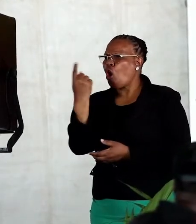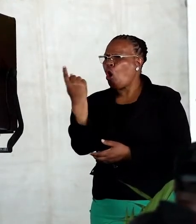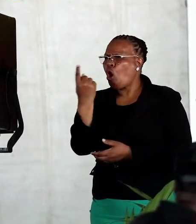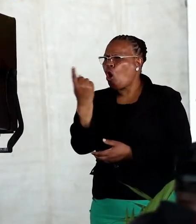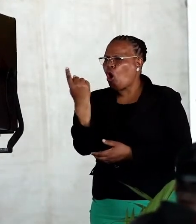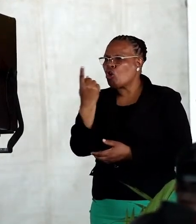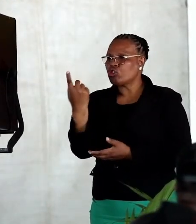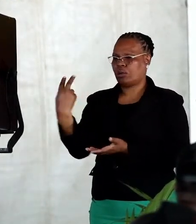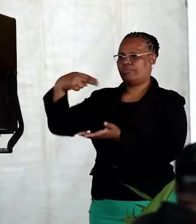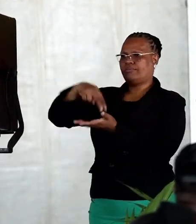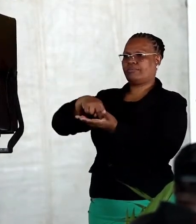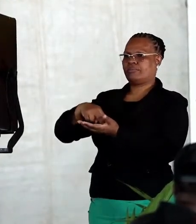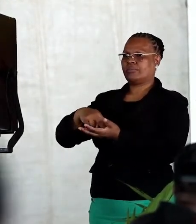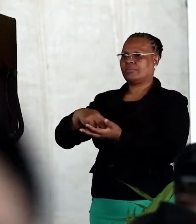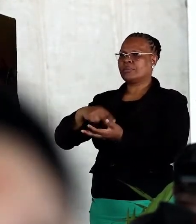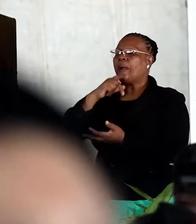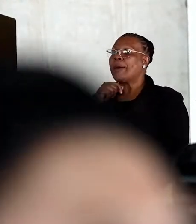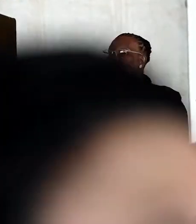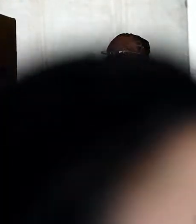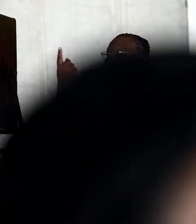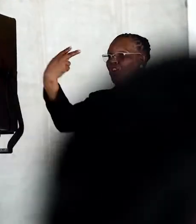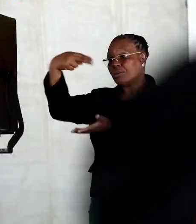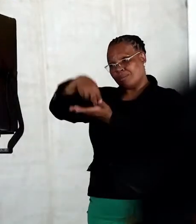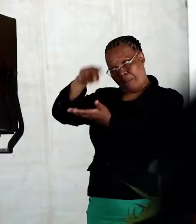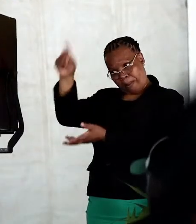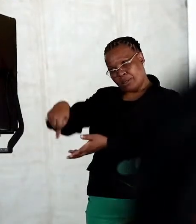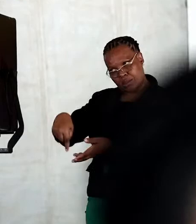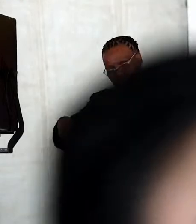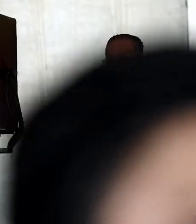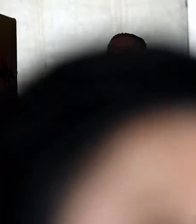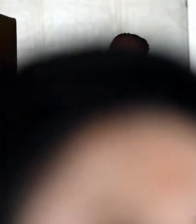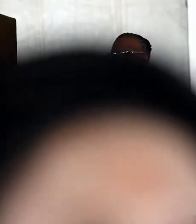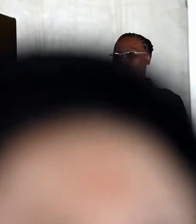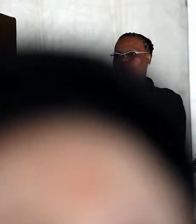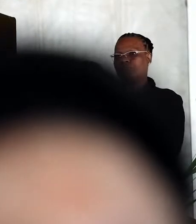ngeenyawo oomama bashiyeke bechophile